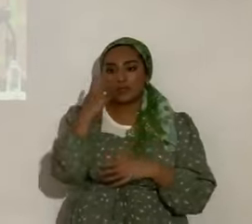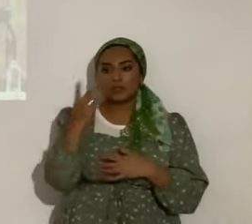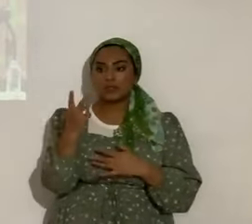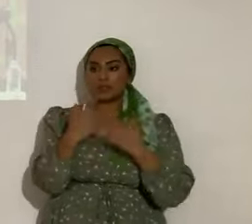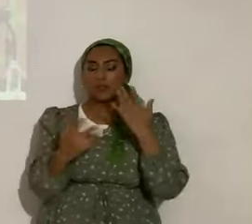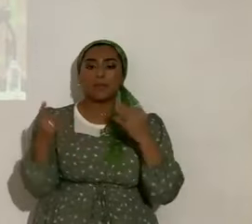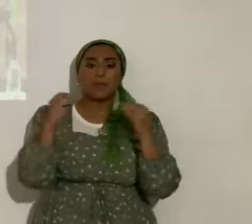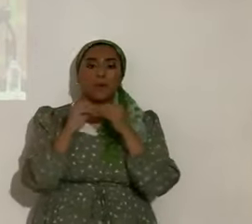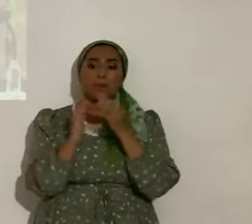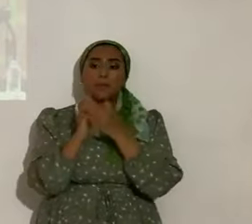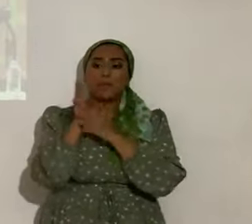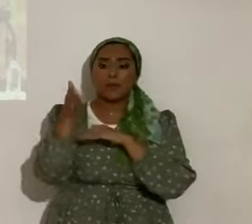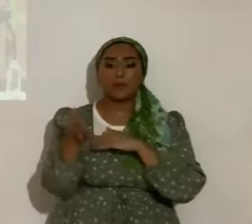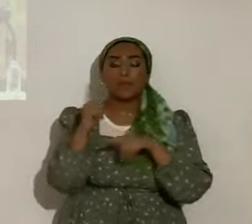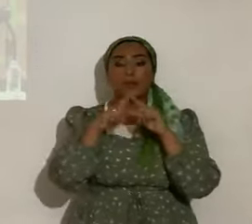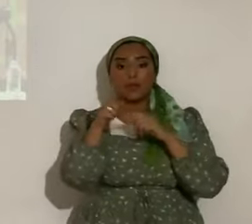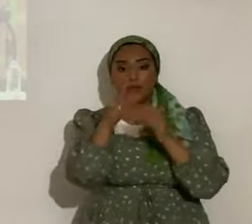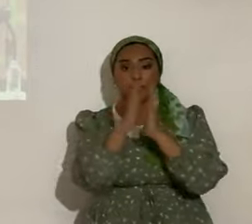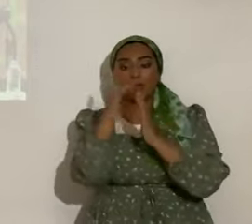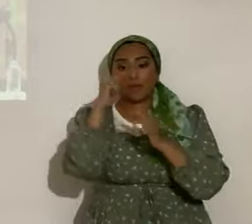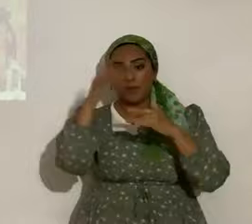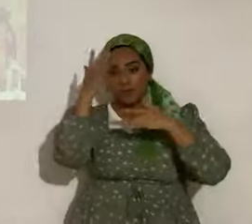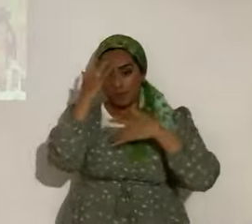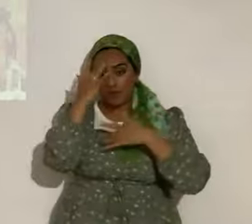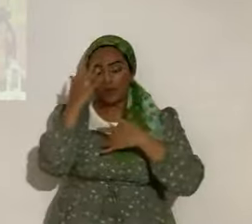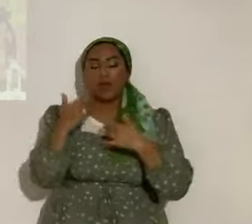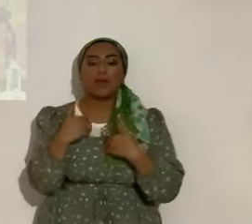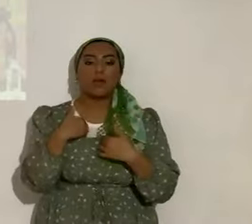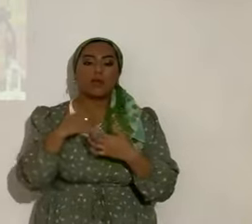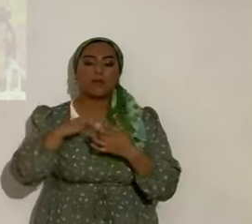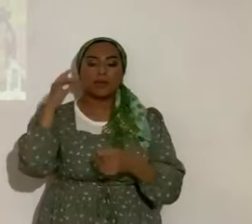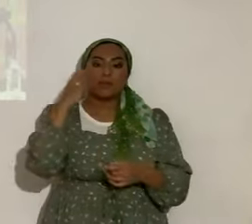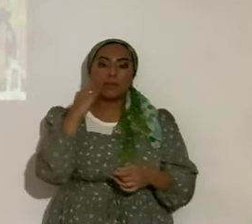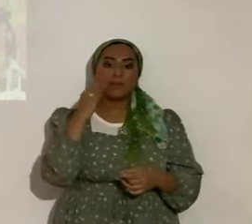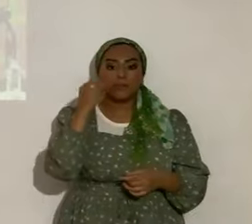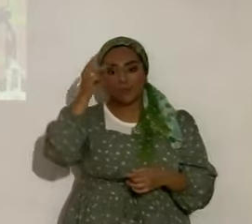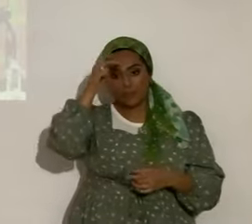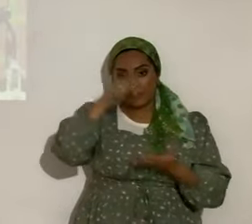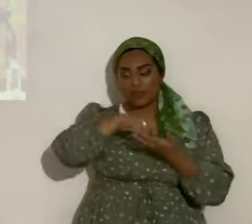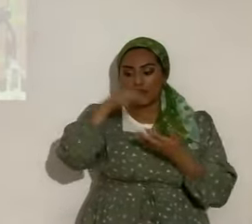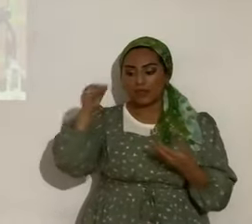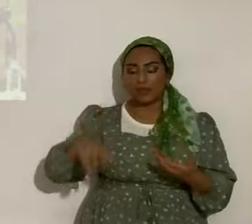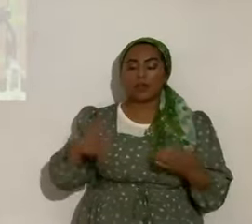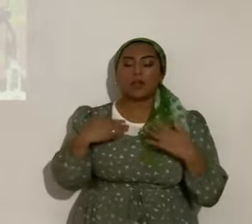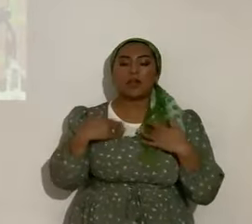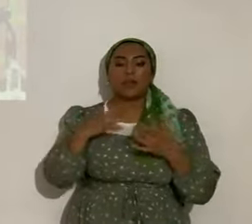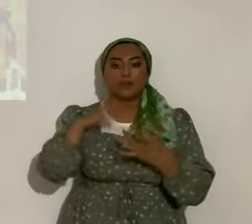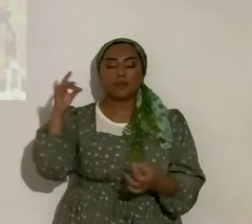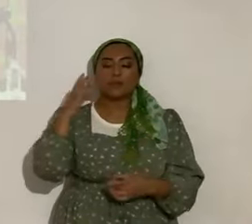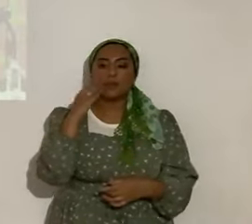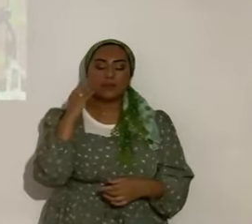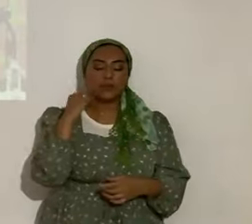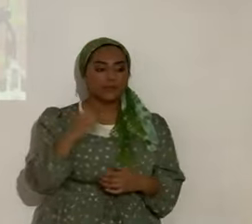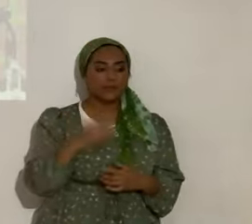allá, pero sí, si tú oras por los enfermos, vas a tener una experiencia espiritual. Si tú echas fuera demonio, vas a tener una experiencia